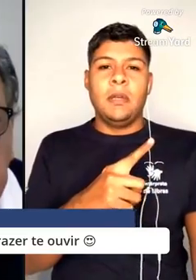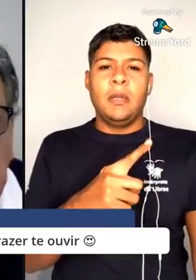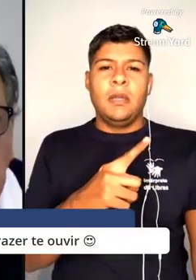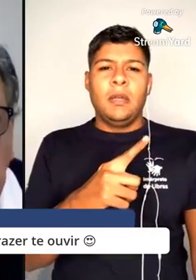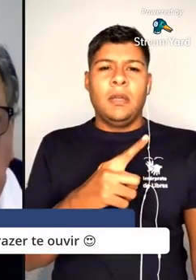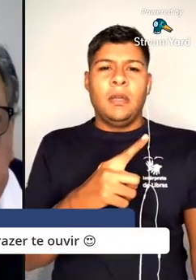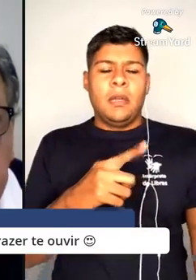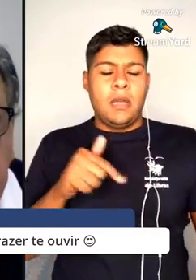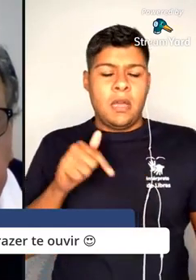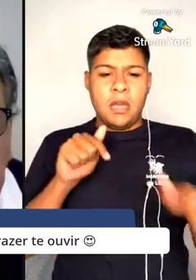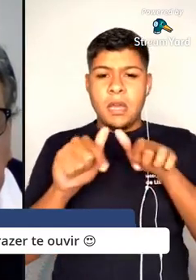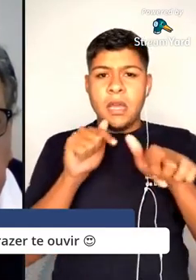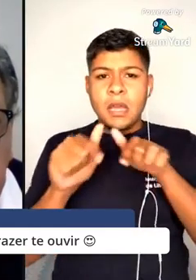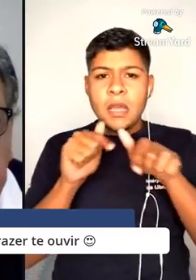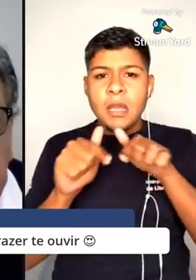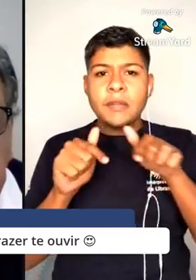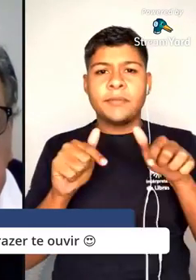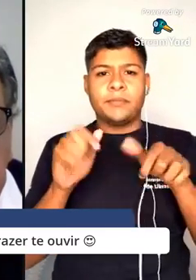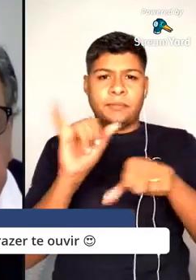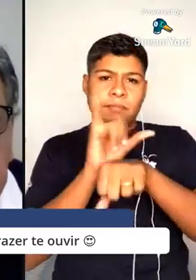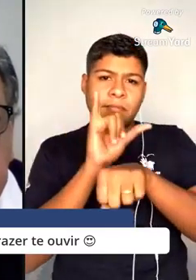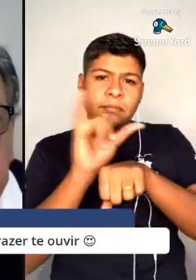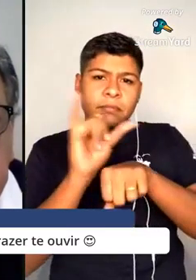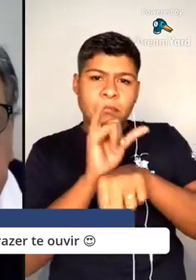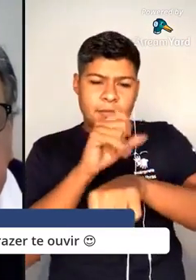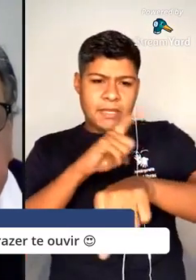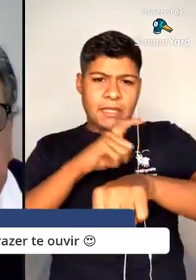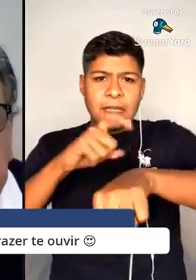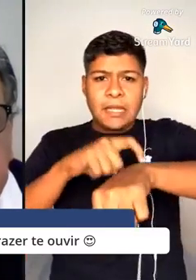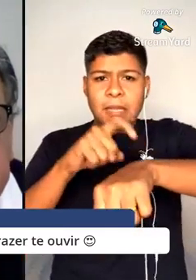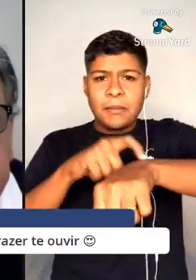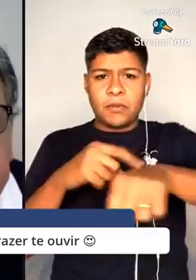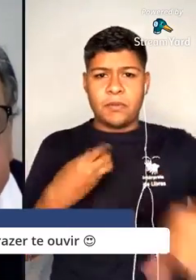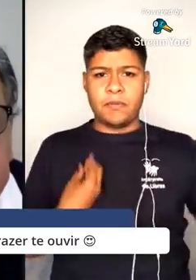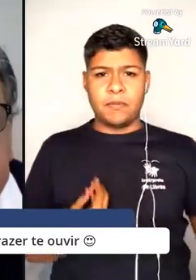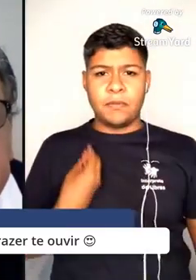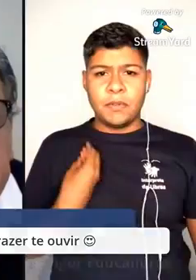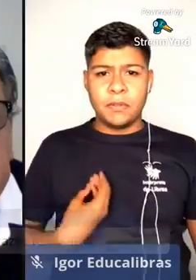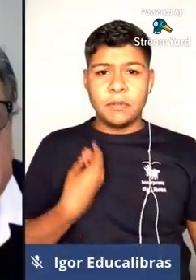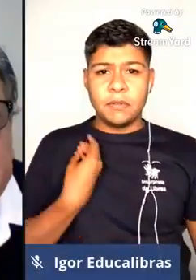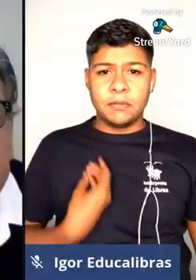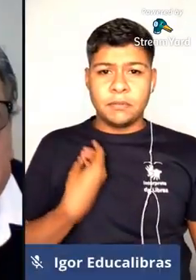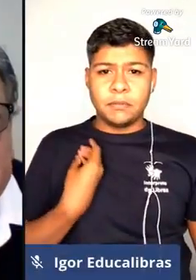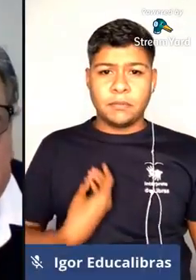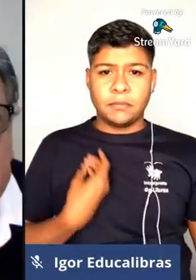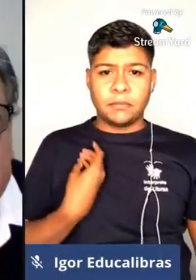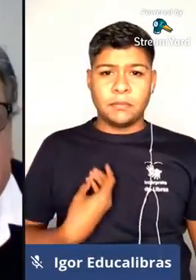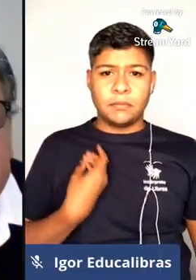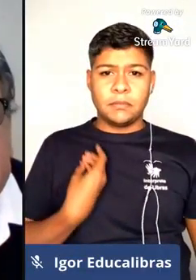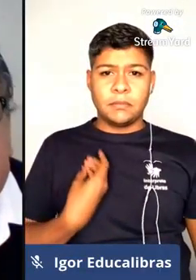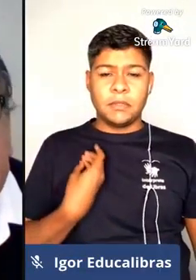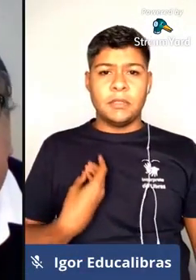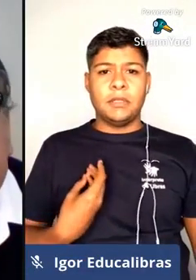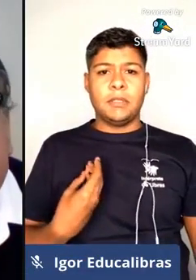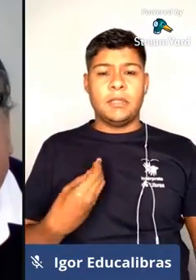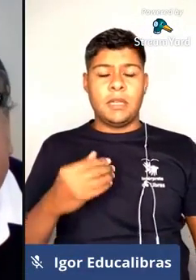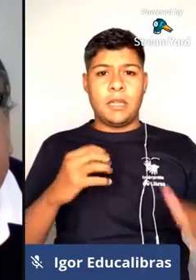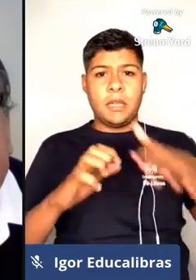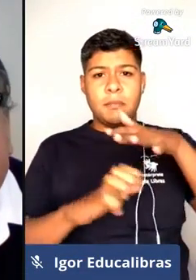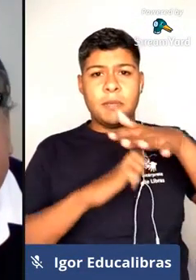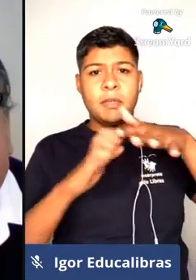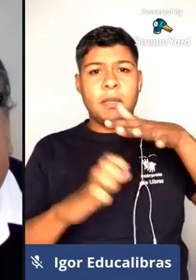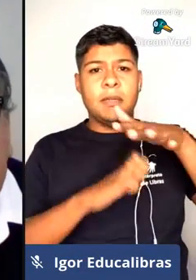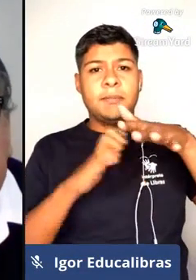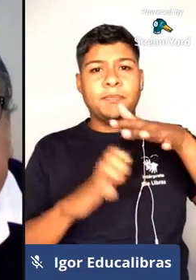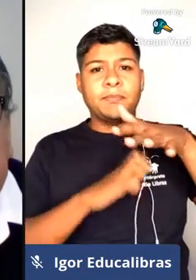Eu trabalho muito com modelo. Tem um período grande na minha vida que foi mercado financeiro, né? Eu trouxe muito dinheiro para empresas na